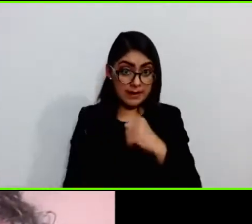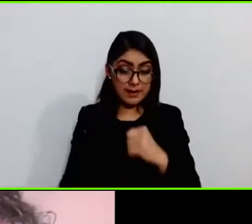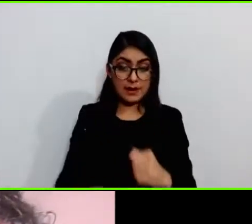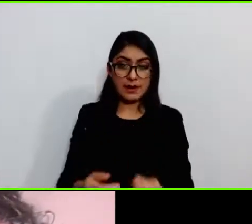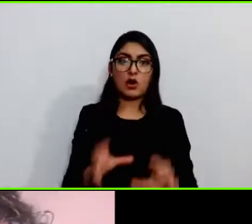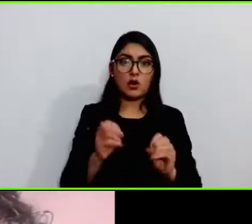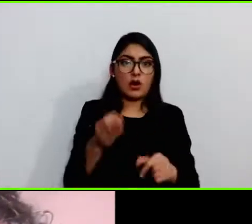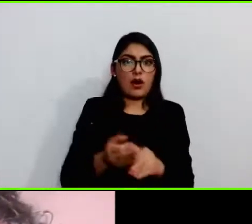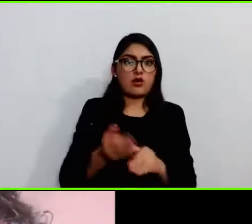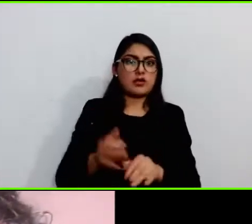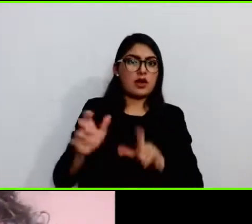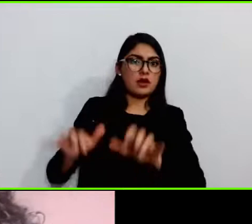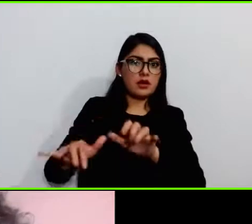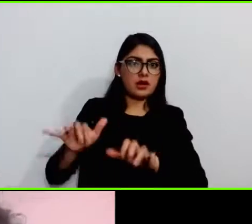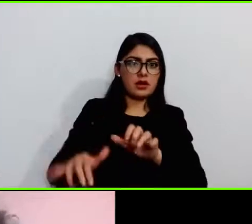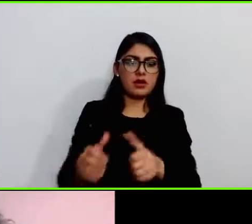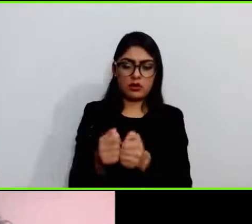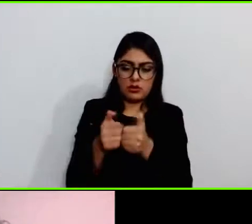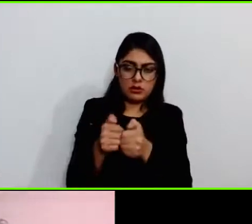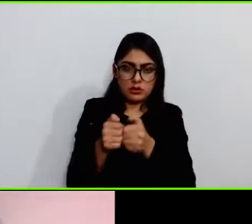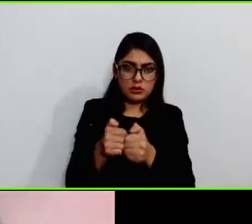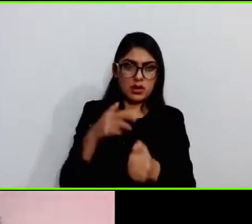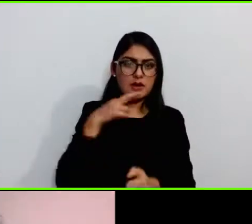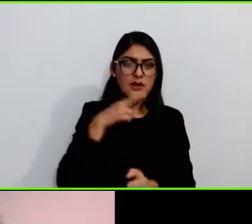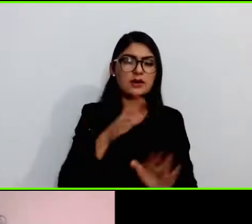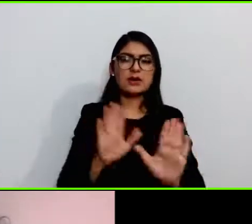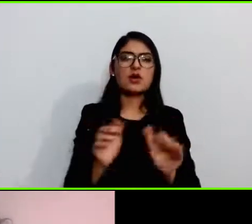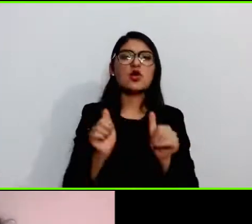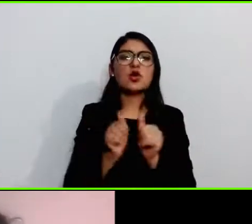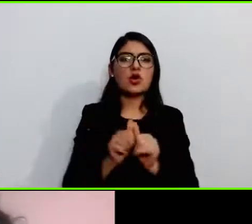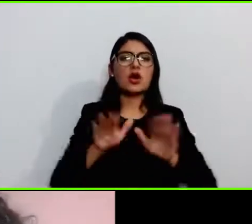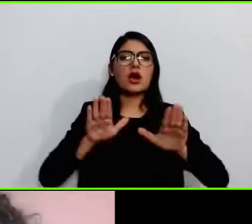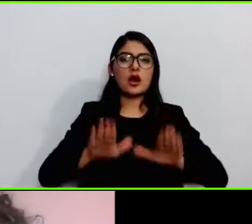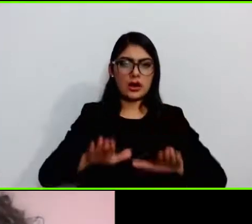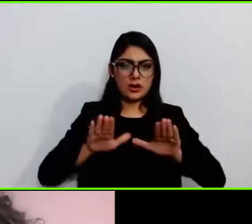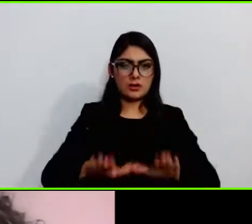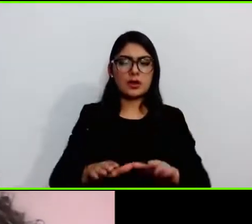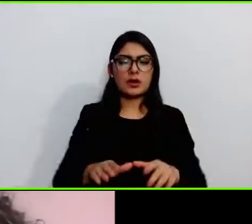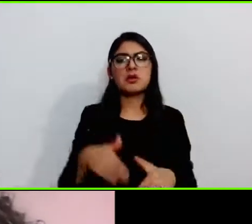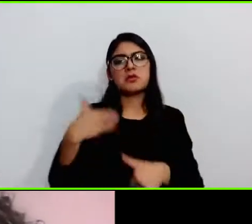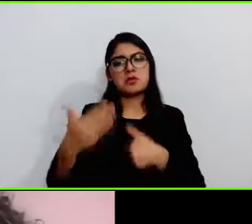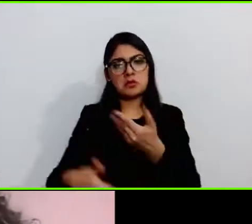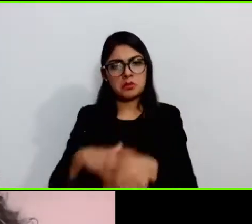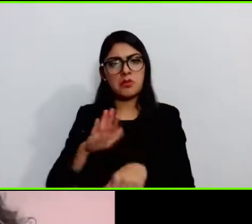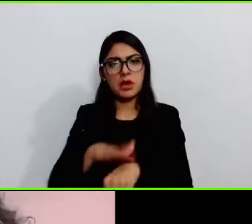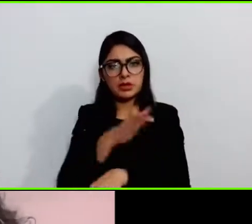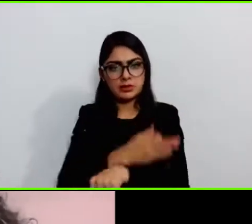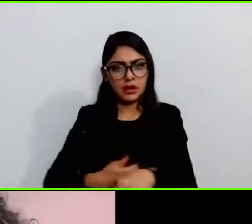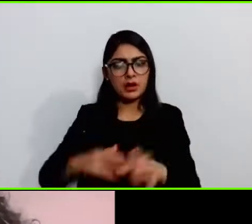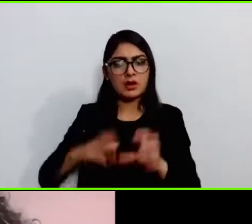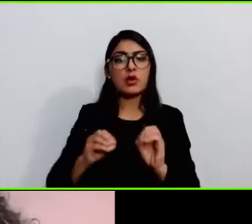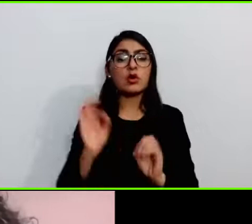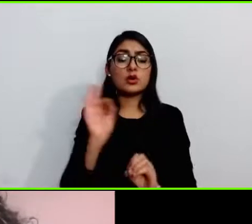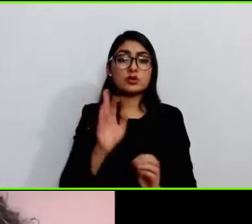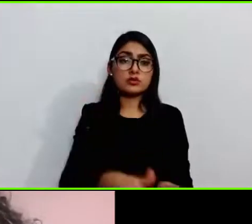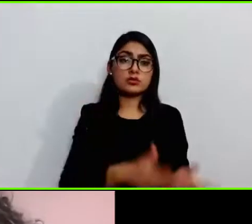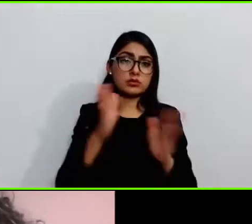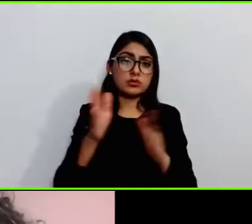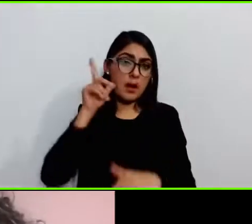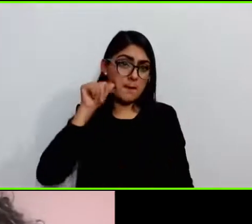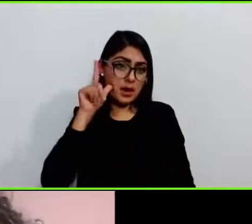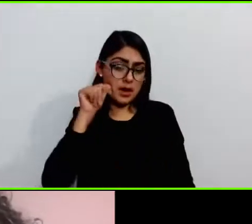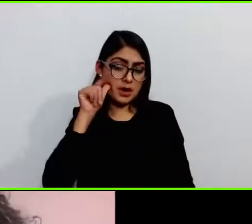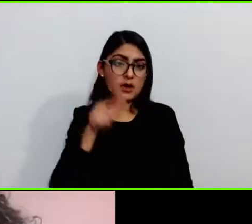momento. Tienen tiempo, tenemos tiempo, con tranquilidad ya un poco más tarde o el día de mañana incluso, puedan ustedes ingresar